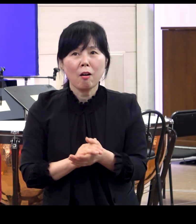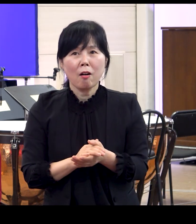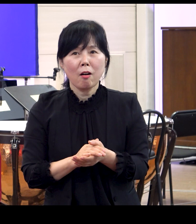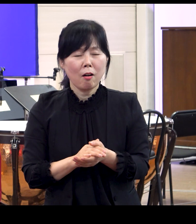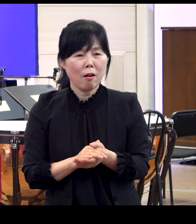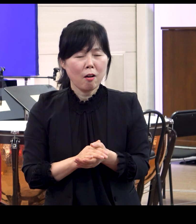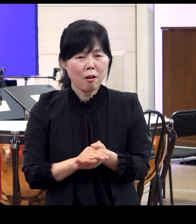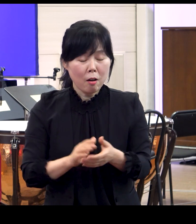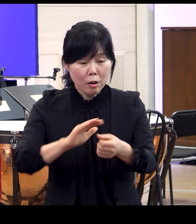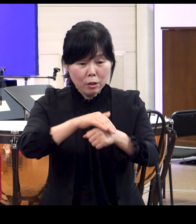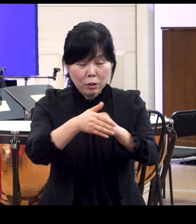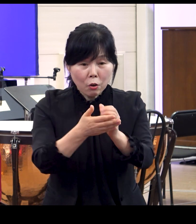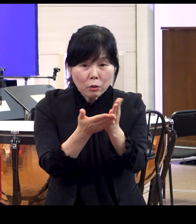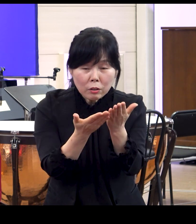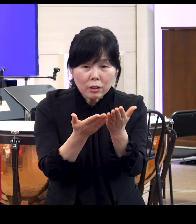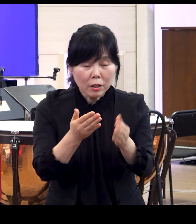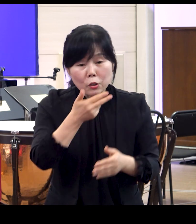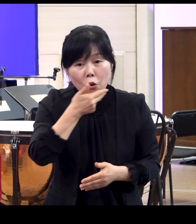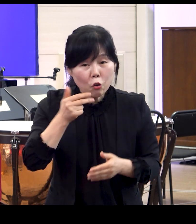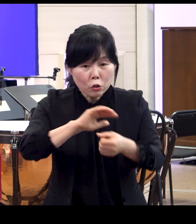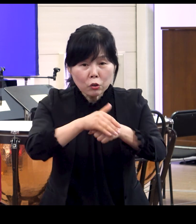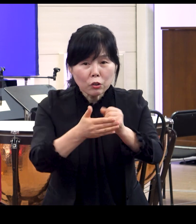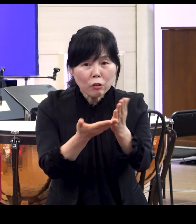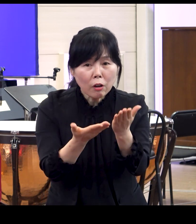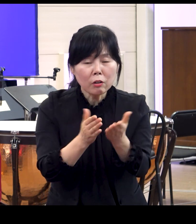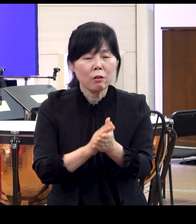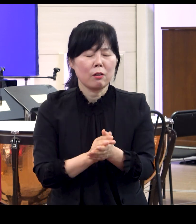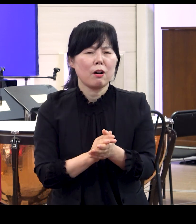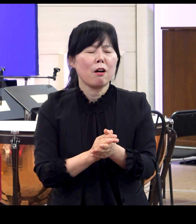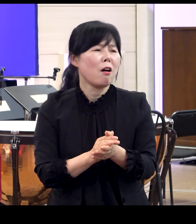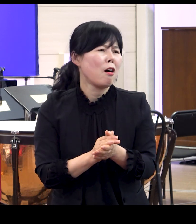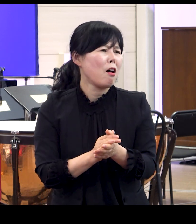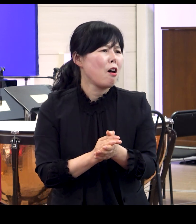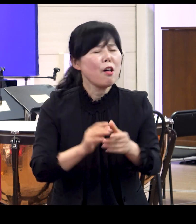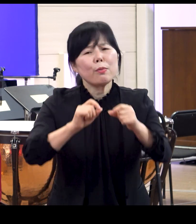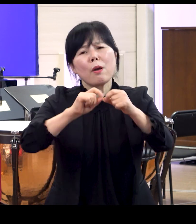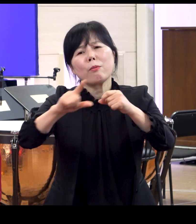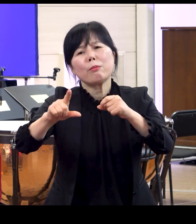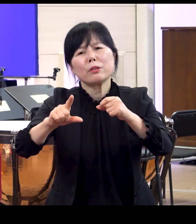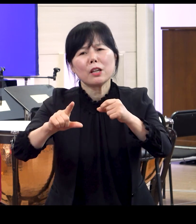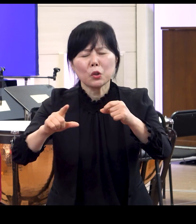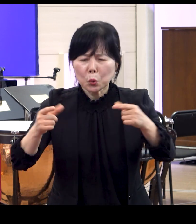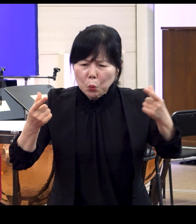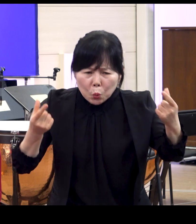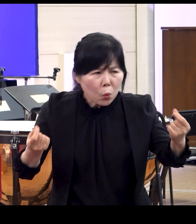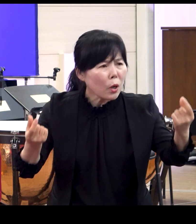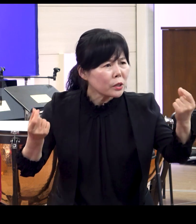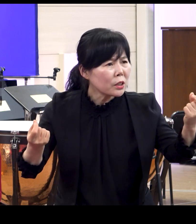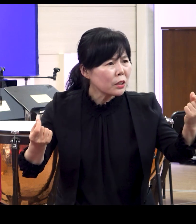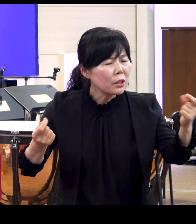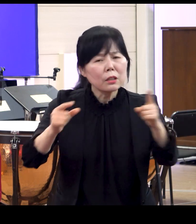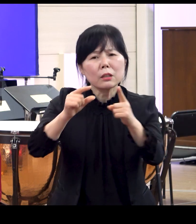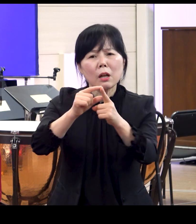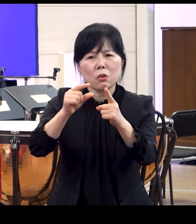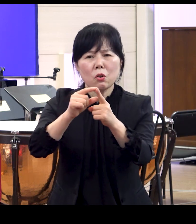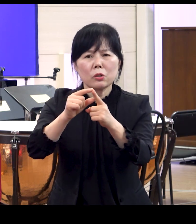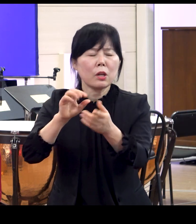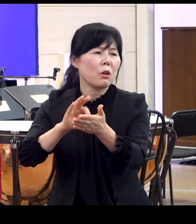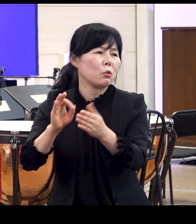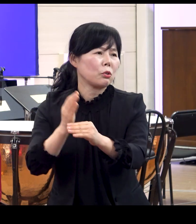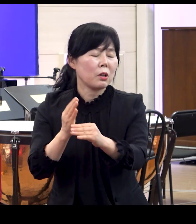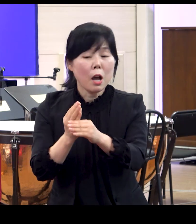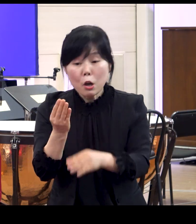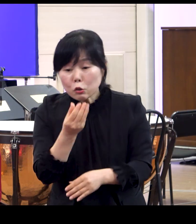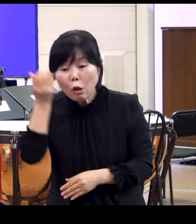찾아보니까 굉장히 많은 영어 성경들이 이 구분을 안 하고 있어요. 그냥 다 그냥 똑같이 쓰고 있어요. living creature